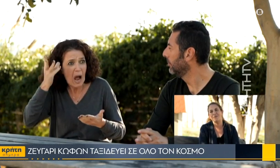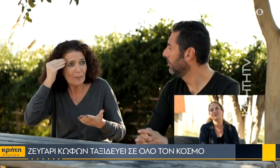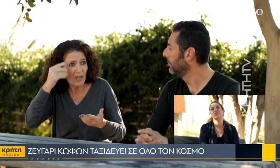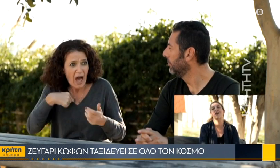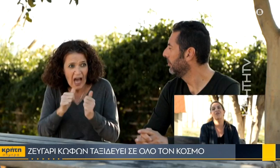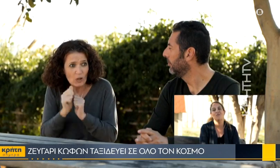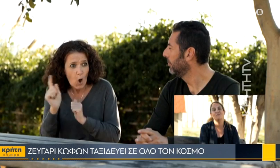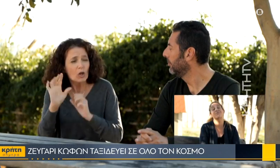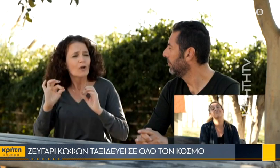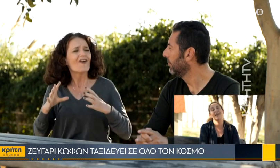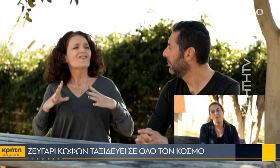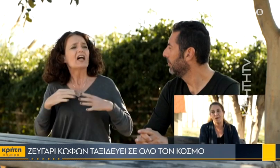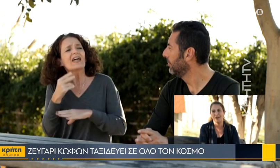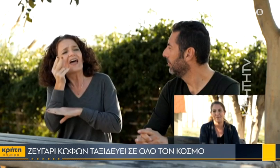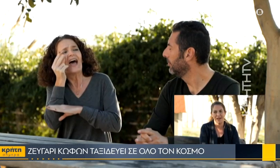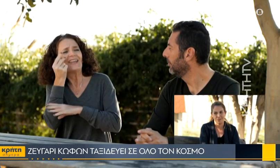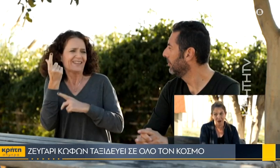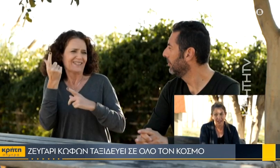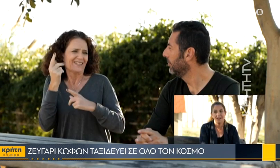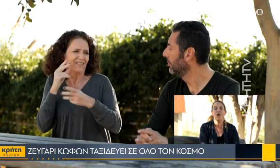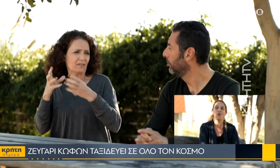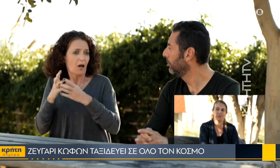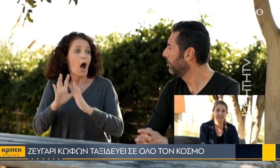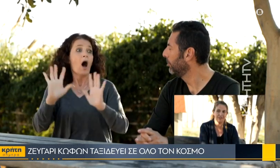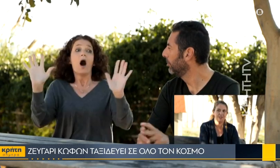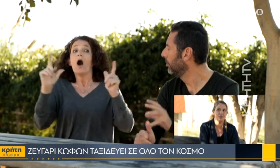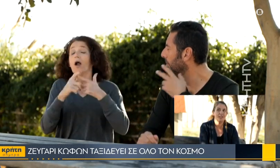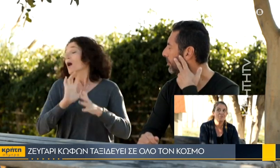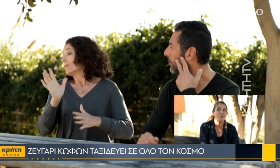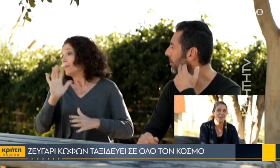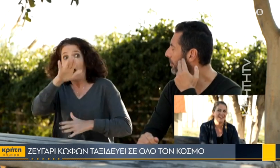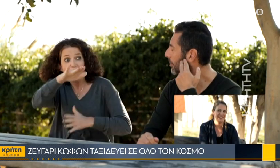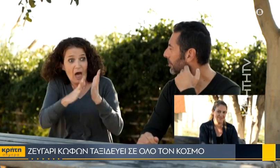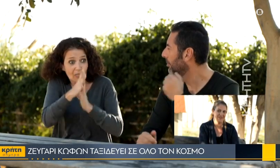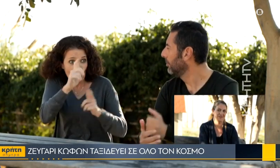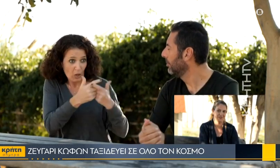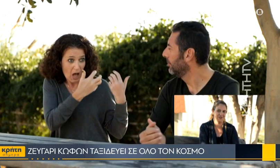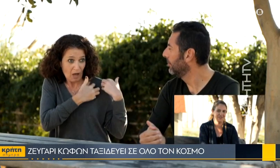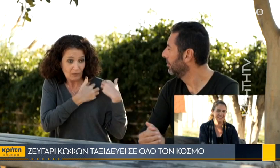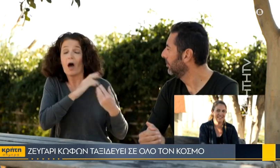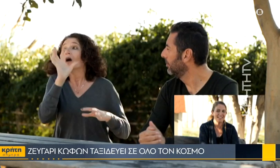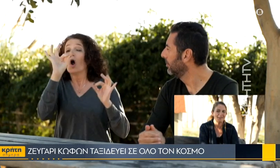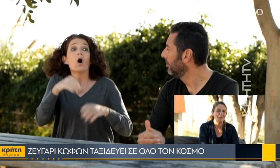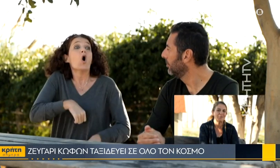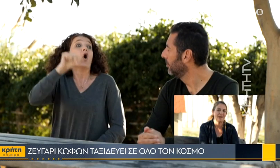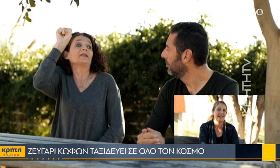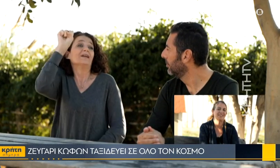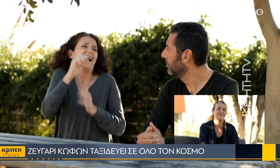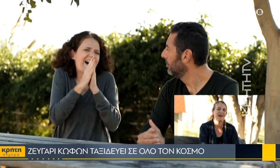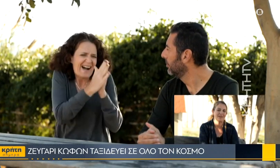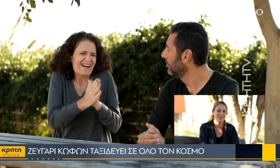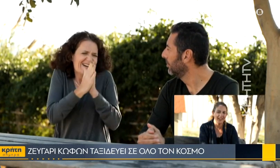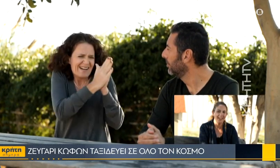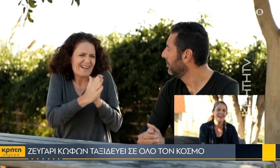Πραγματικά όμως εγώ επέμενα πάρα πολύ. Όπως καταλαβαίνετε, οι γονείς μου δεν θέλανε καθόλου, ακριβώς λόγω της ηλικίας μου. Εγώ τους